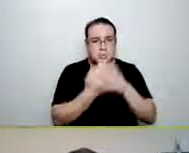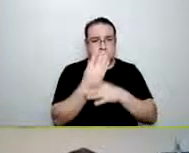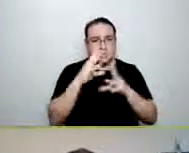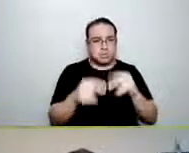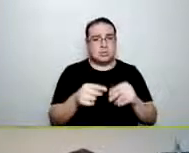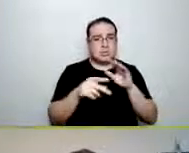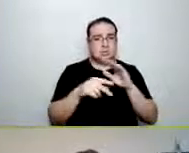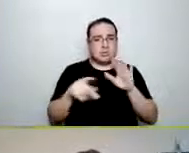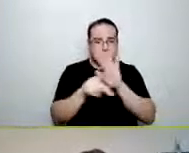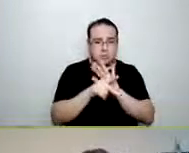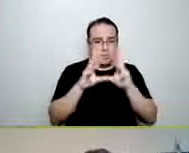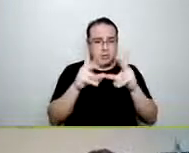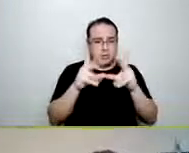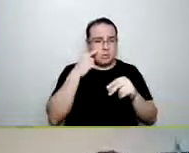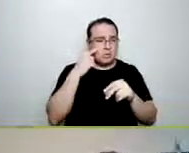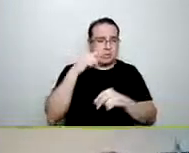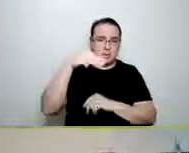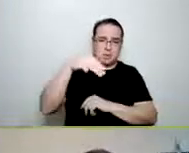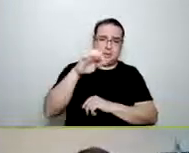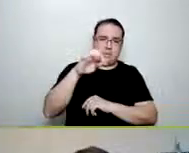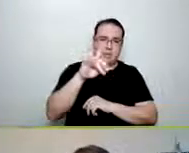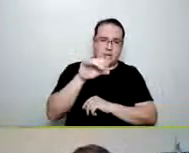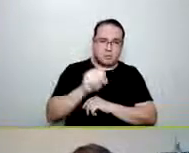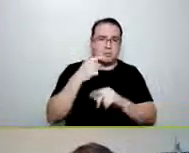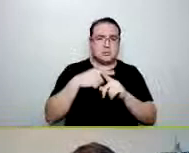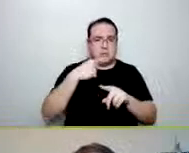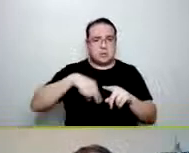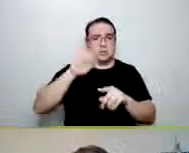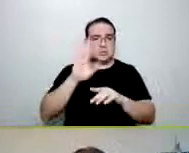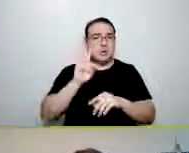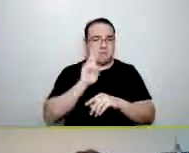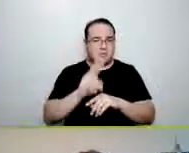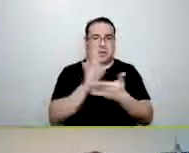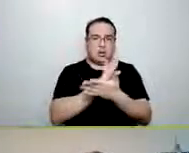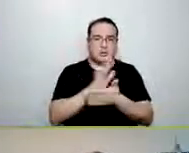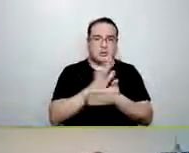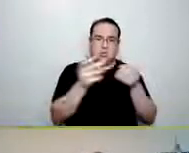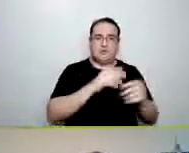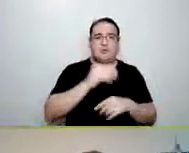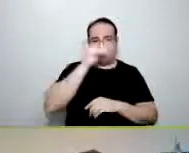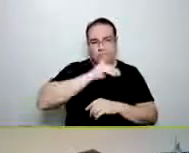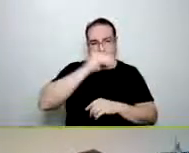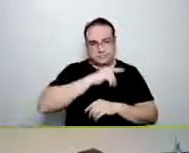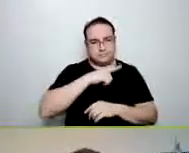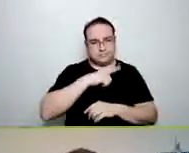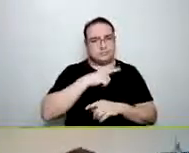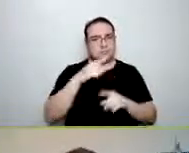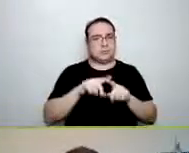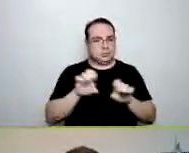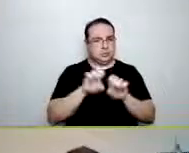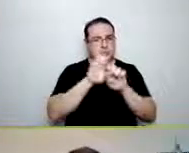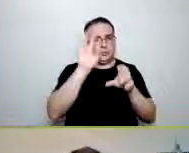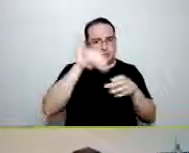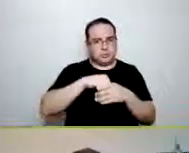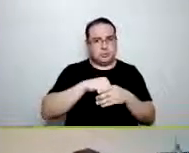esses catálogos de metadados, né? Mas aí a gente já vê a vulnerabilidade dessa infraestrutura. Esse